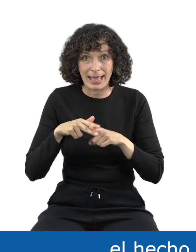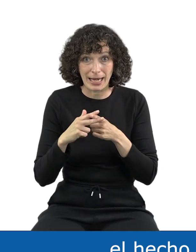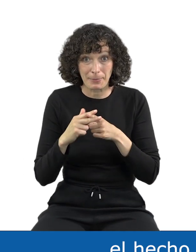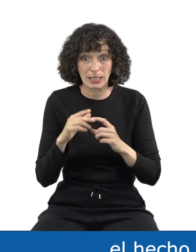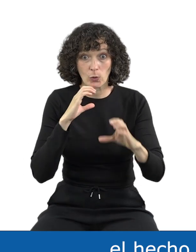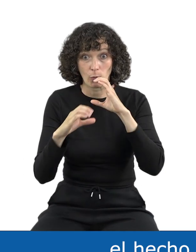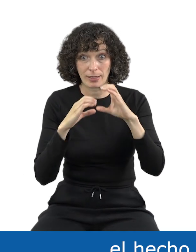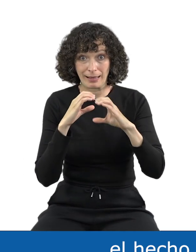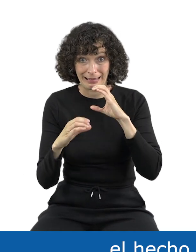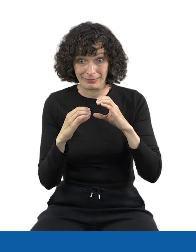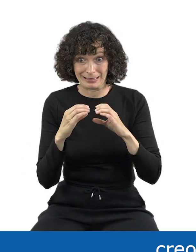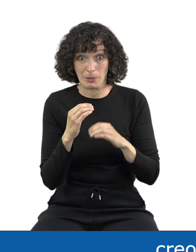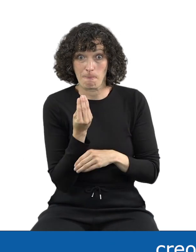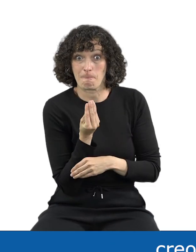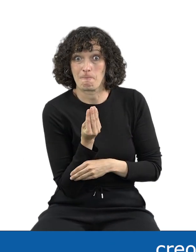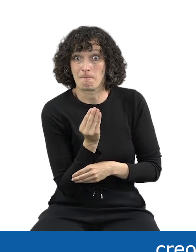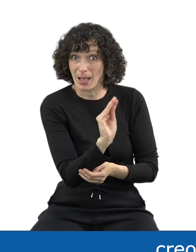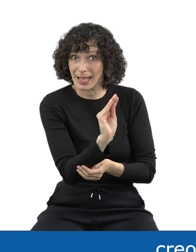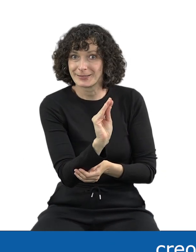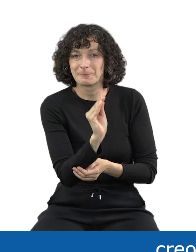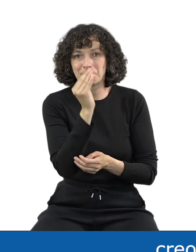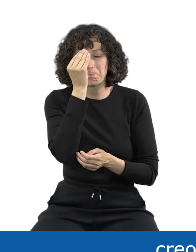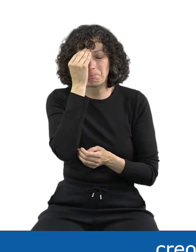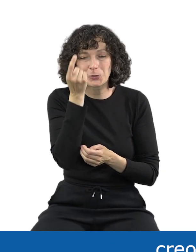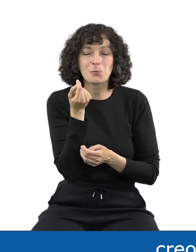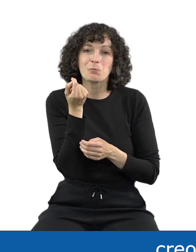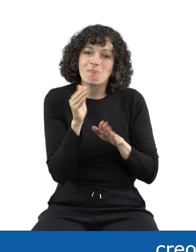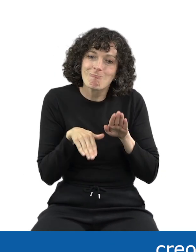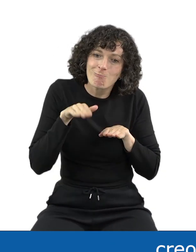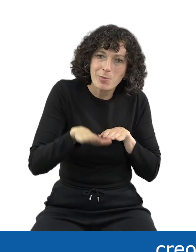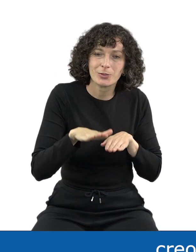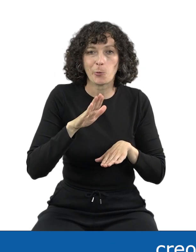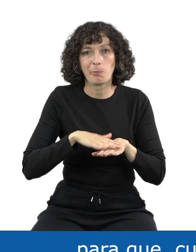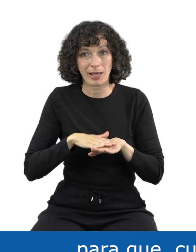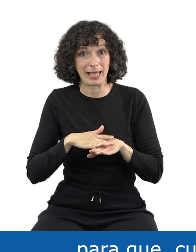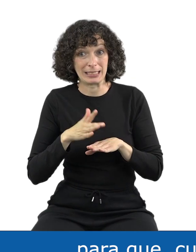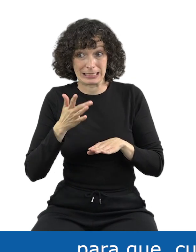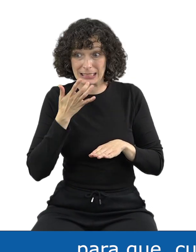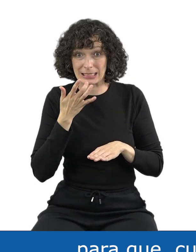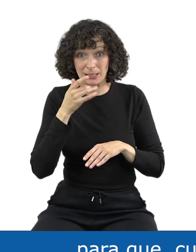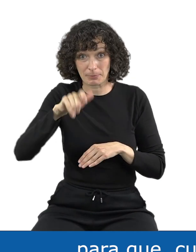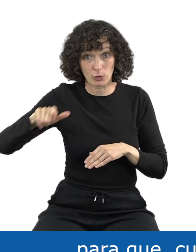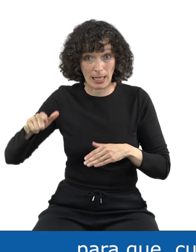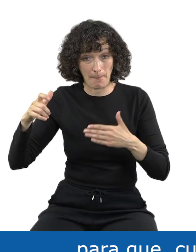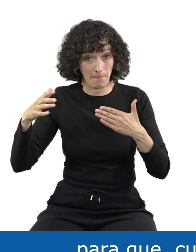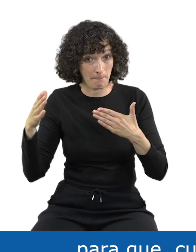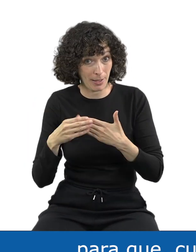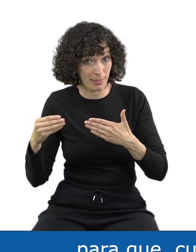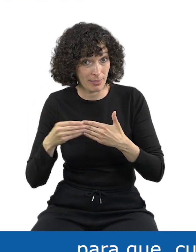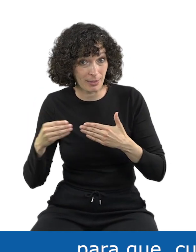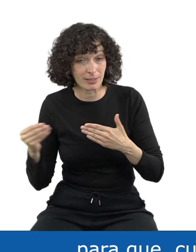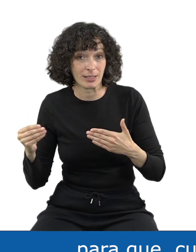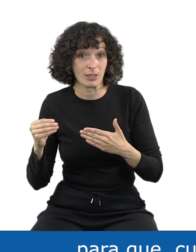de esas herramientas comunicativas creo que puede ser ese pequeño empujón o ese pasito más para que cuando el paciente